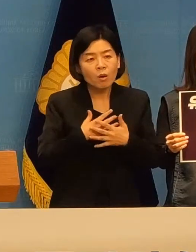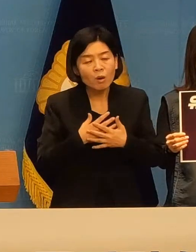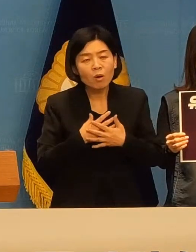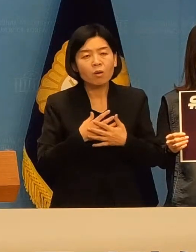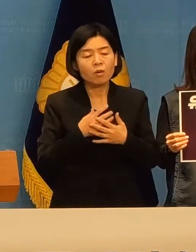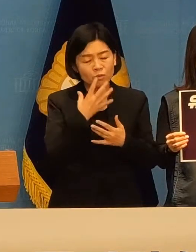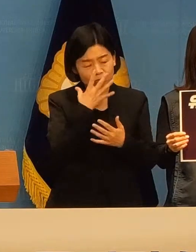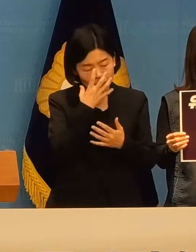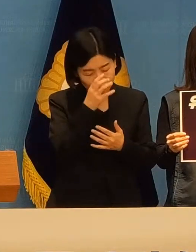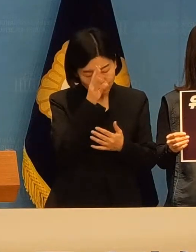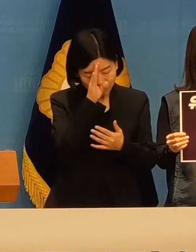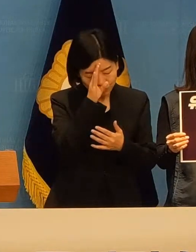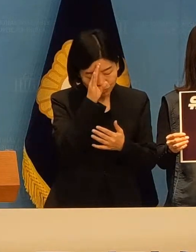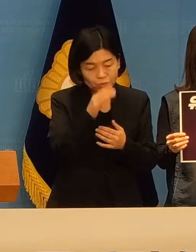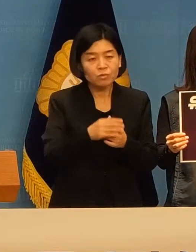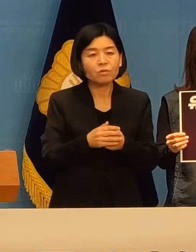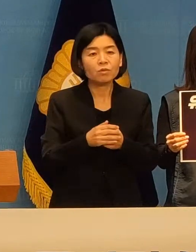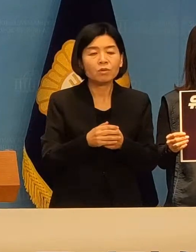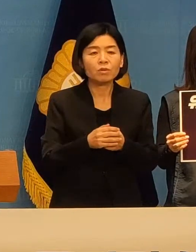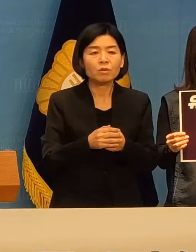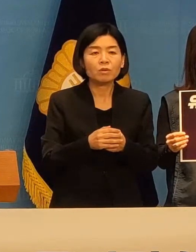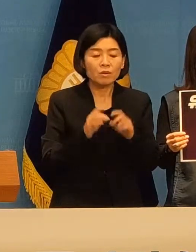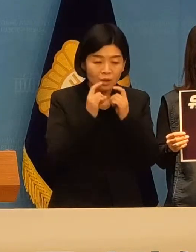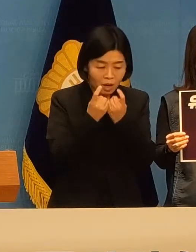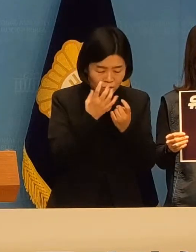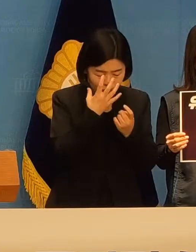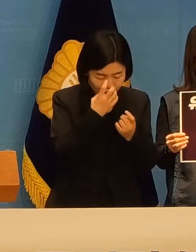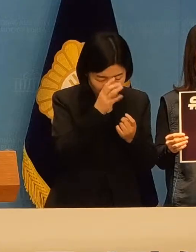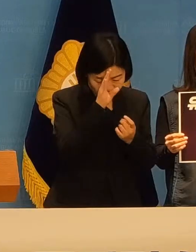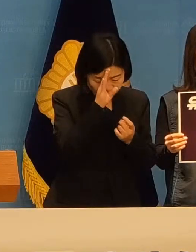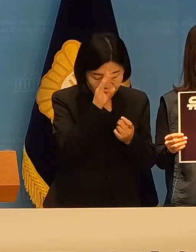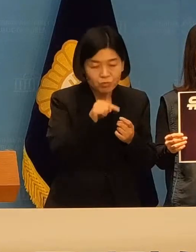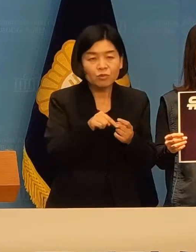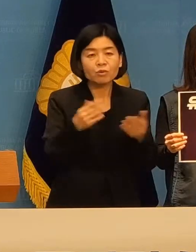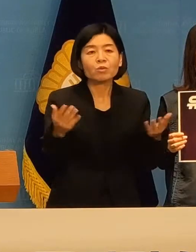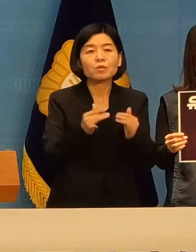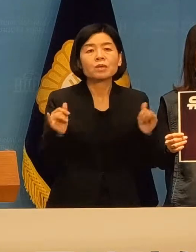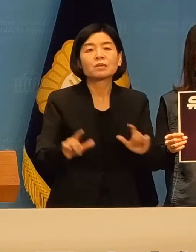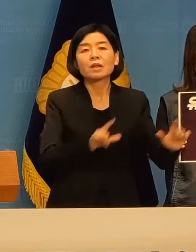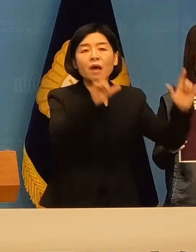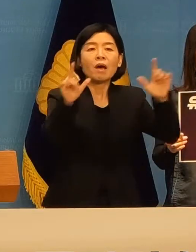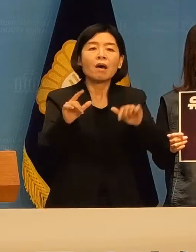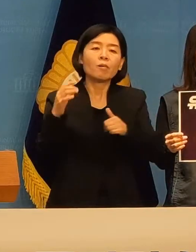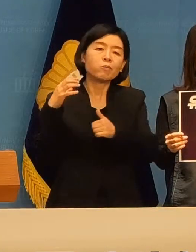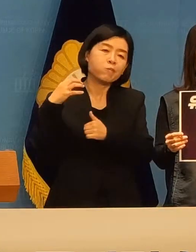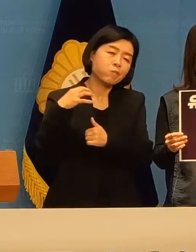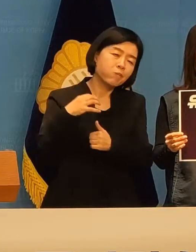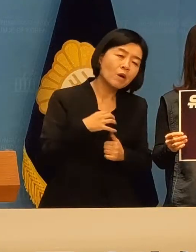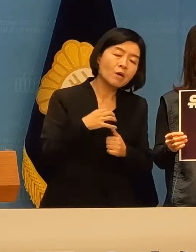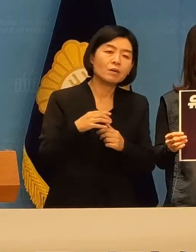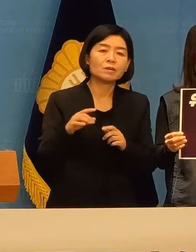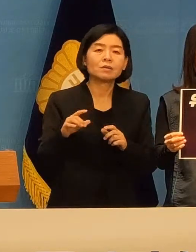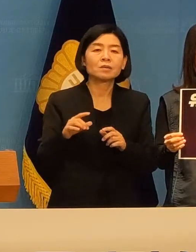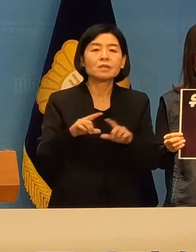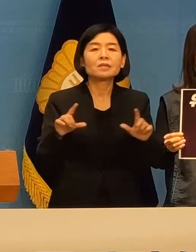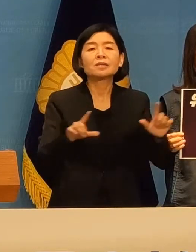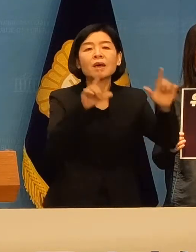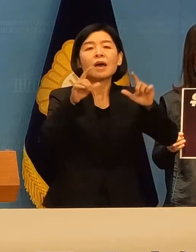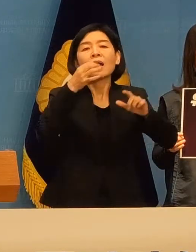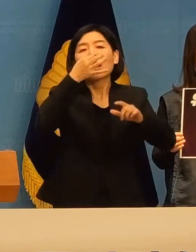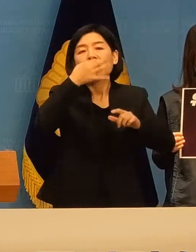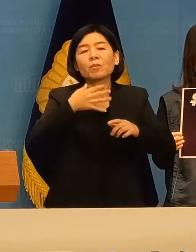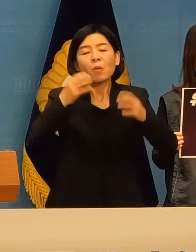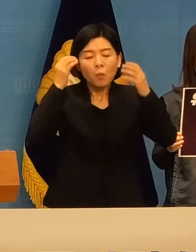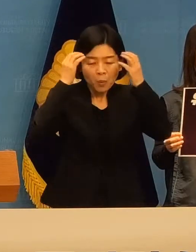있습니다. 막연한 이 우울감이 노동자의 삶을 짓누르고 일상을 살아가는 게 고통이 되고 있다는